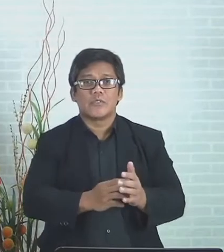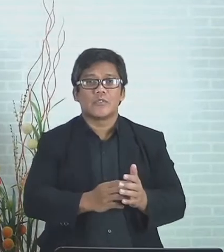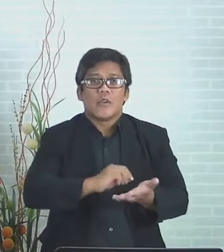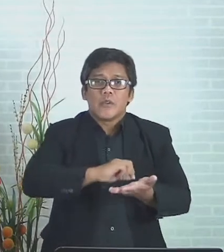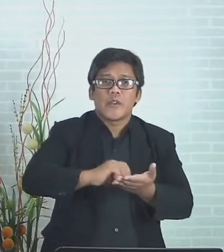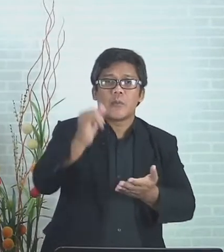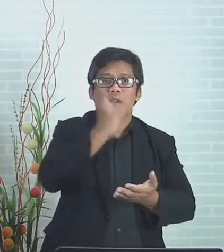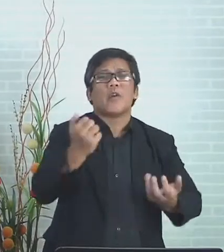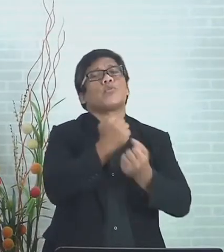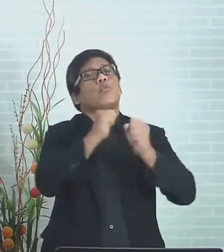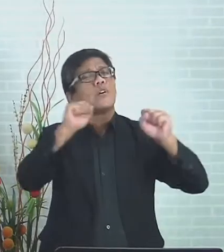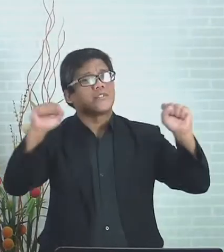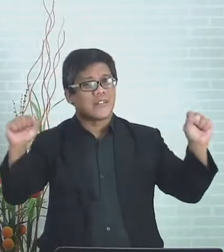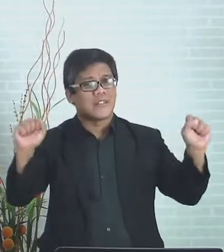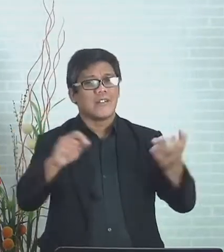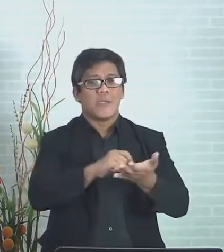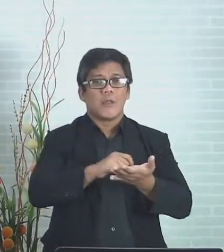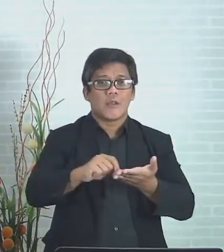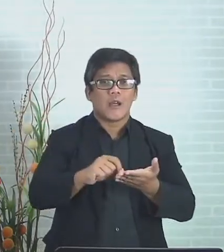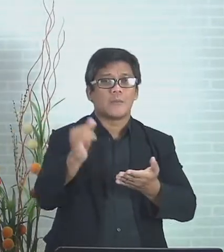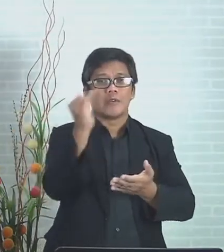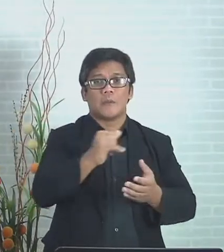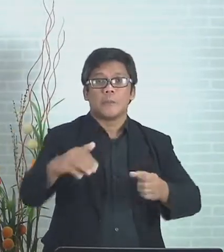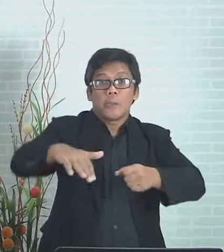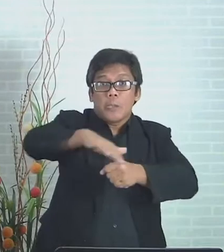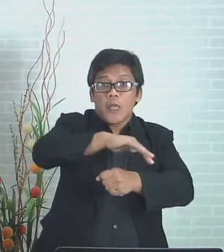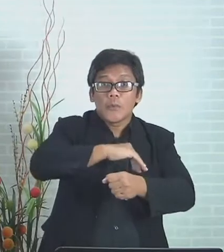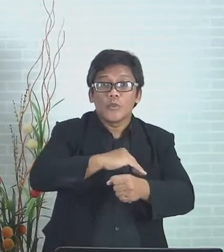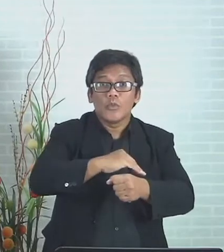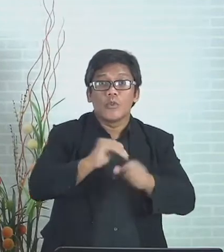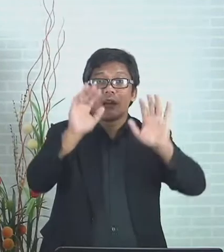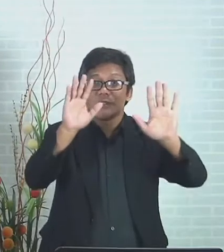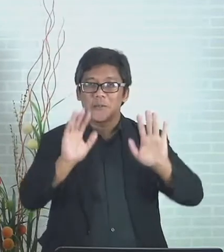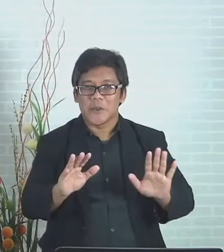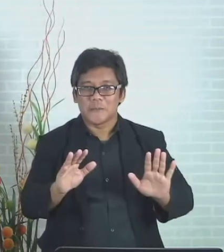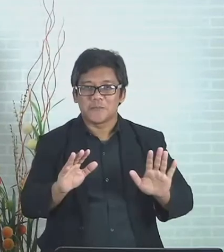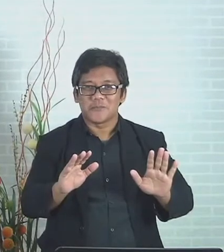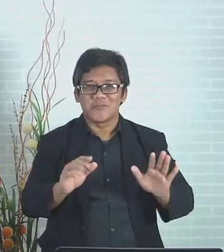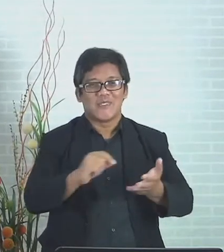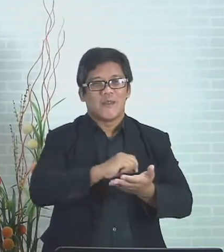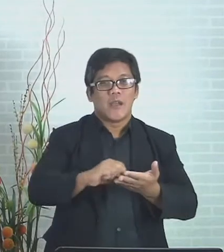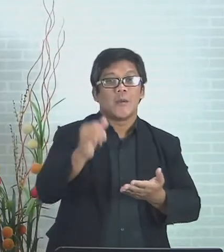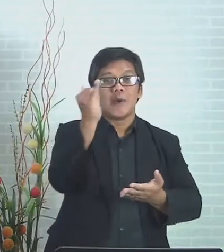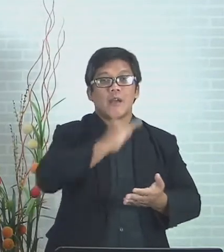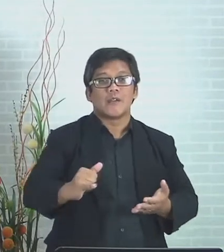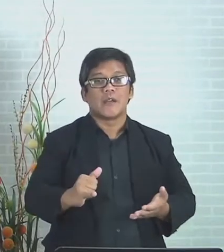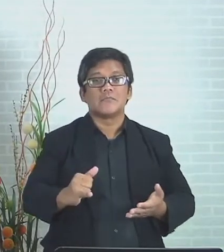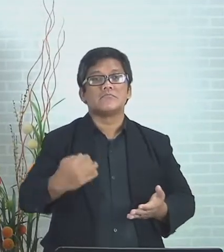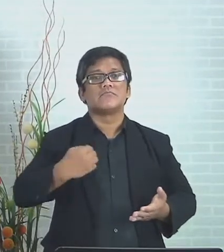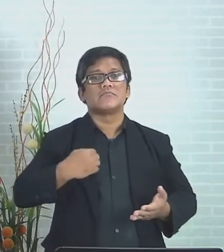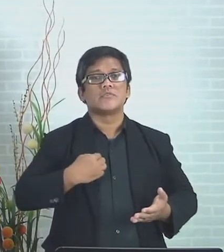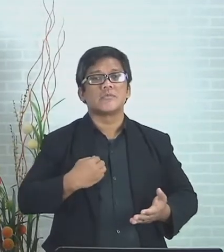yang berkuasa nama yang penuh keajaiban bahkan nama yang punya otoritas